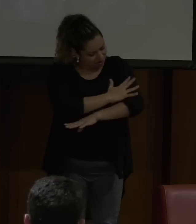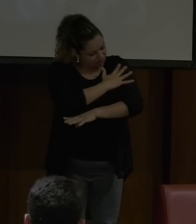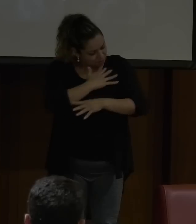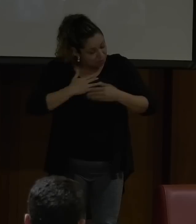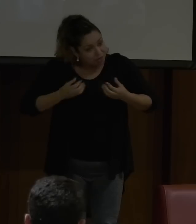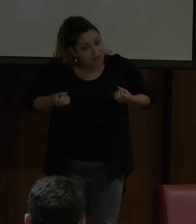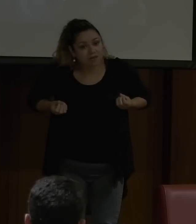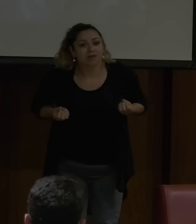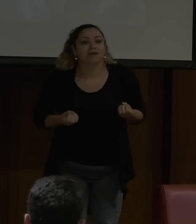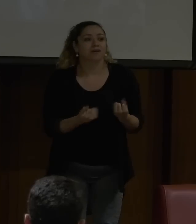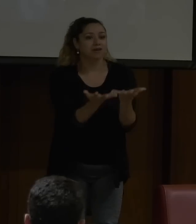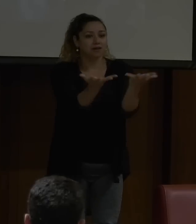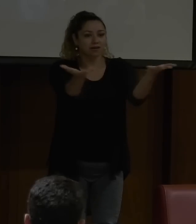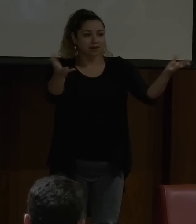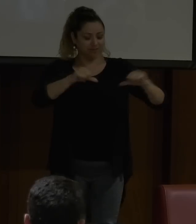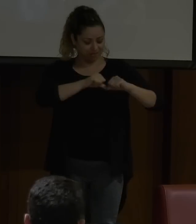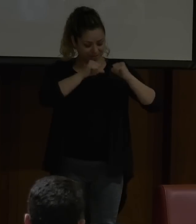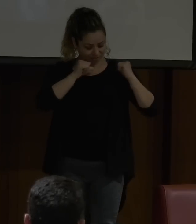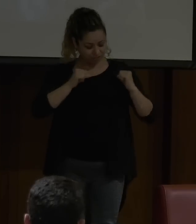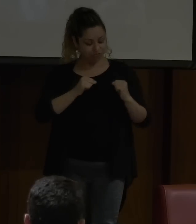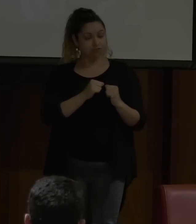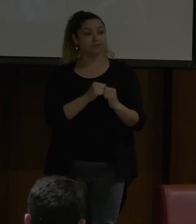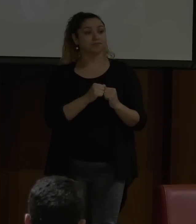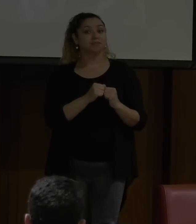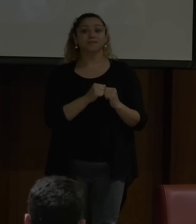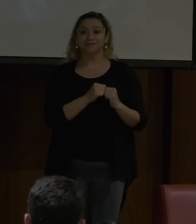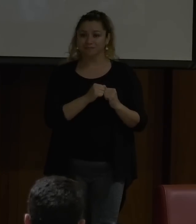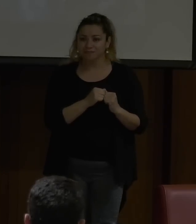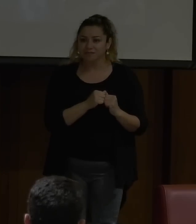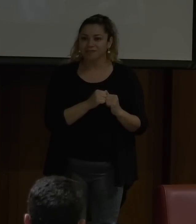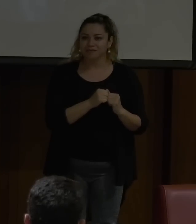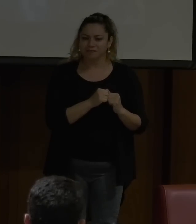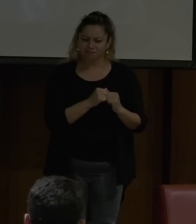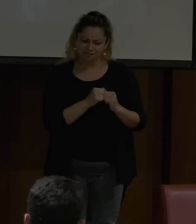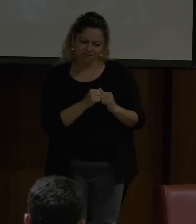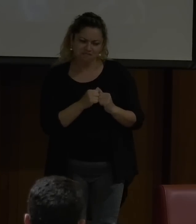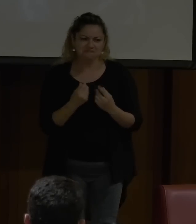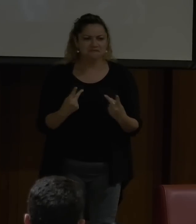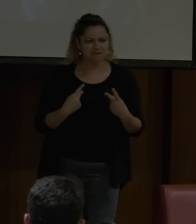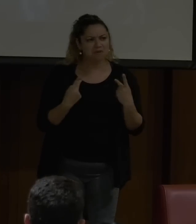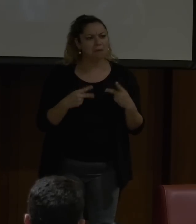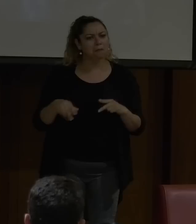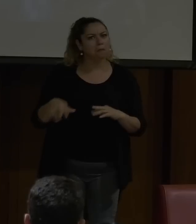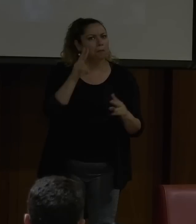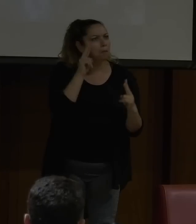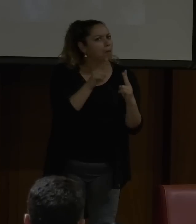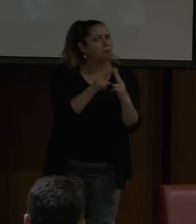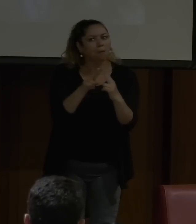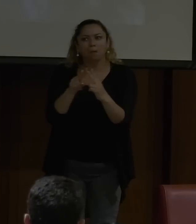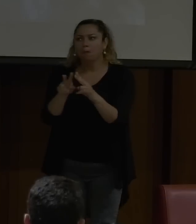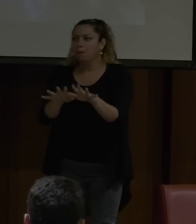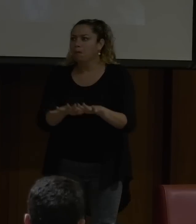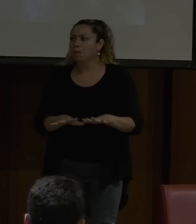al corazón de la gente. Cuando vivía por la sierra, muy poco se conocía,